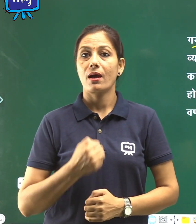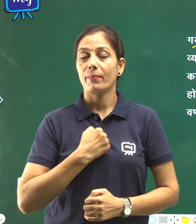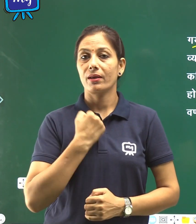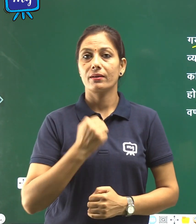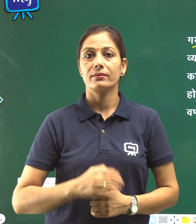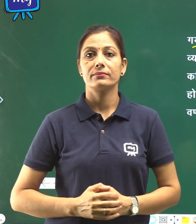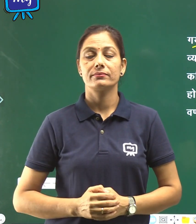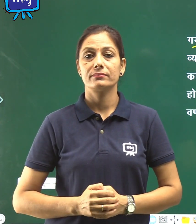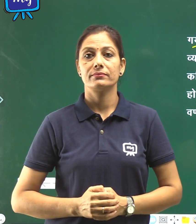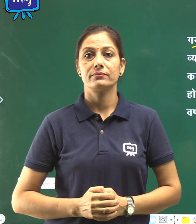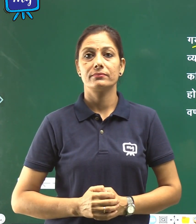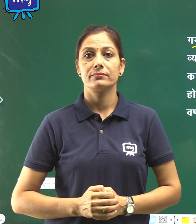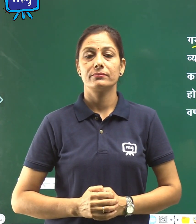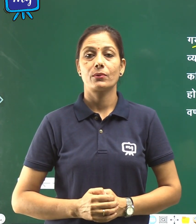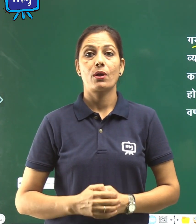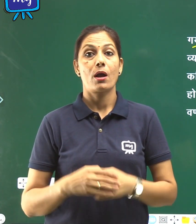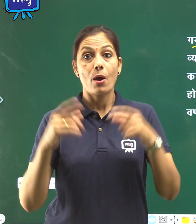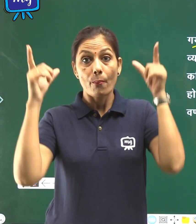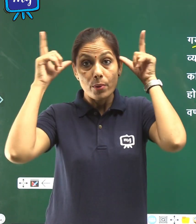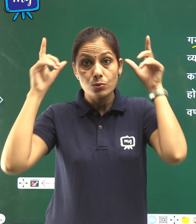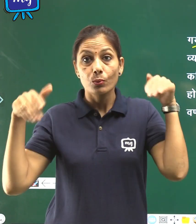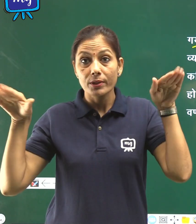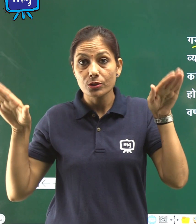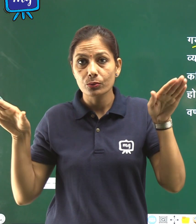हमें पशु पक्षियों को,